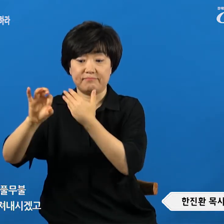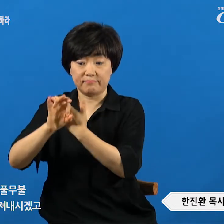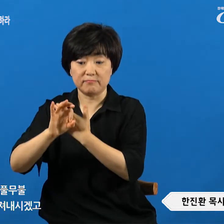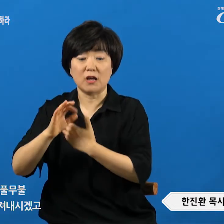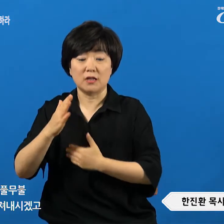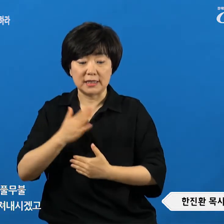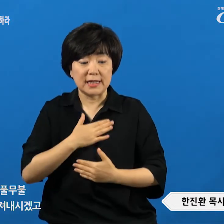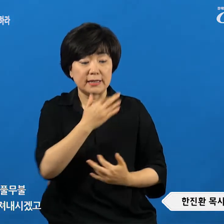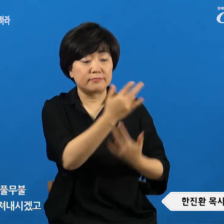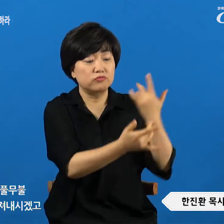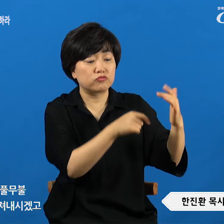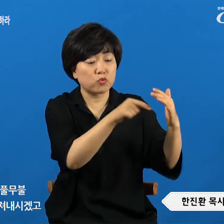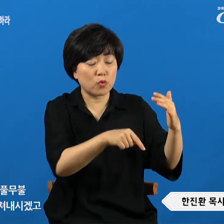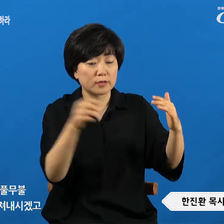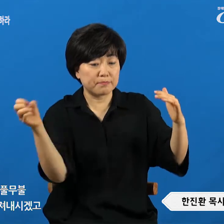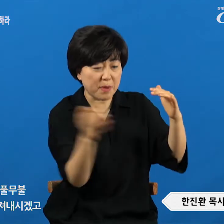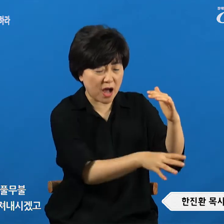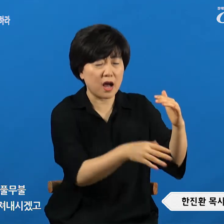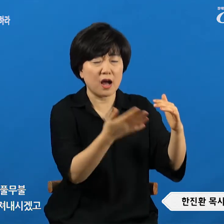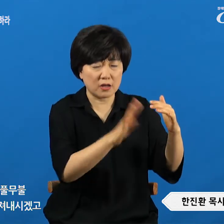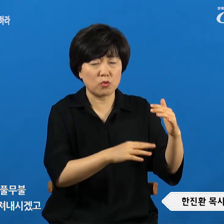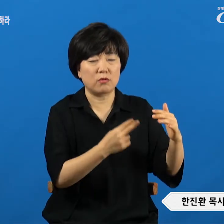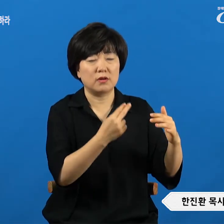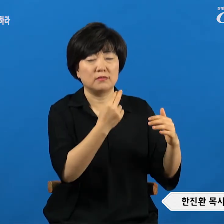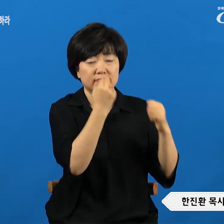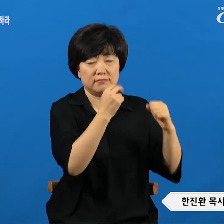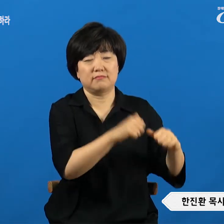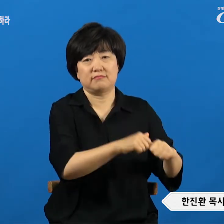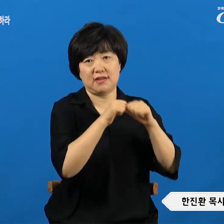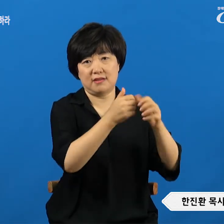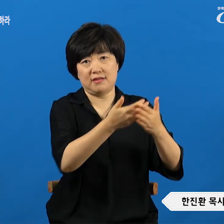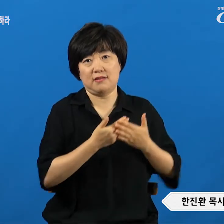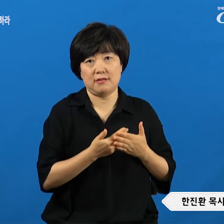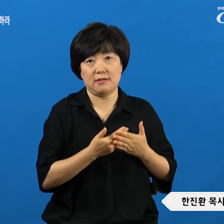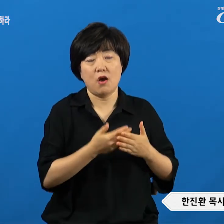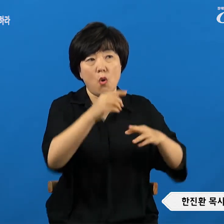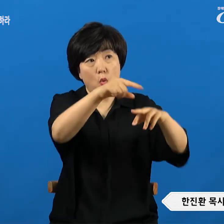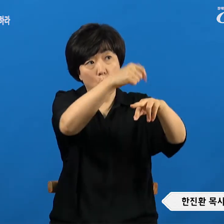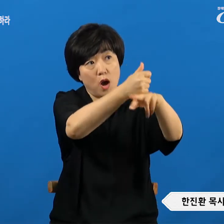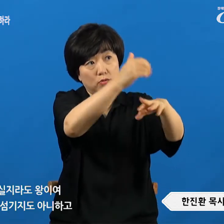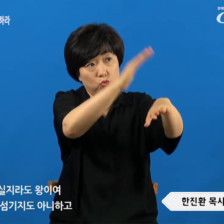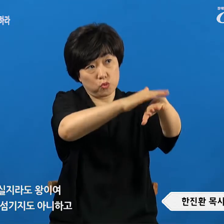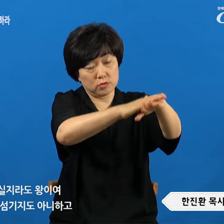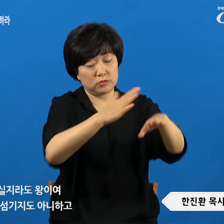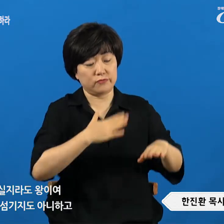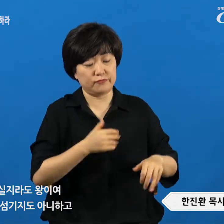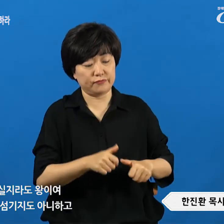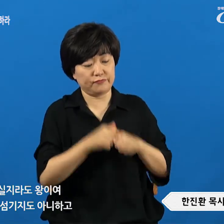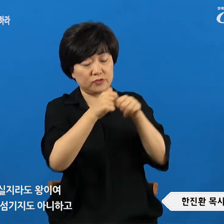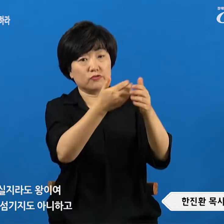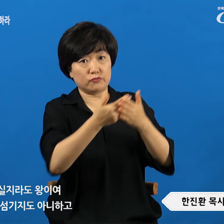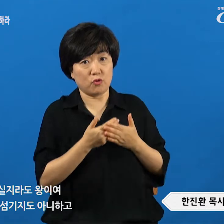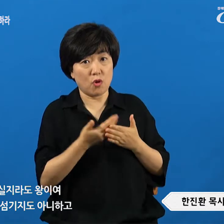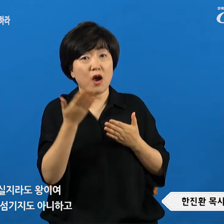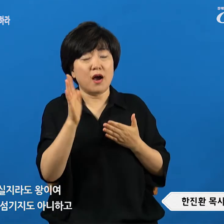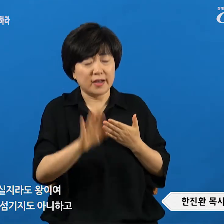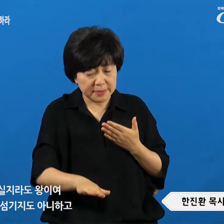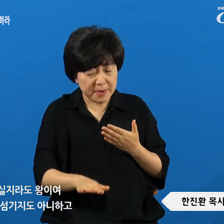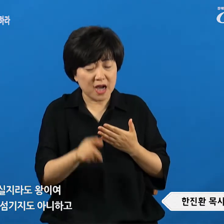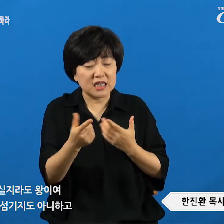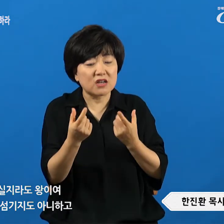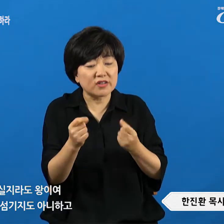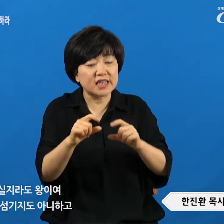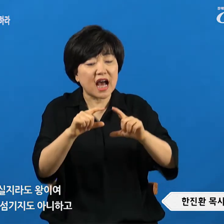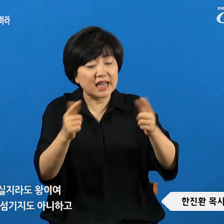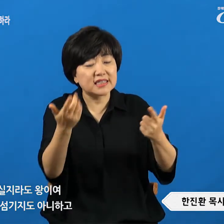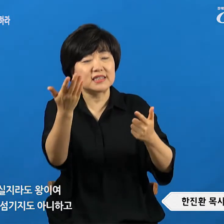타는 풀무불 가운데에서 능히 건져내시겠고 왕의 손에서도 건져내시리이다. 그렇게 하지 아니하실지라도 왕이여,